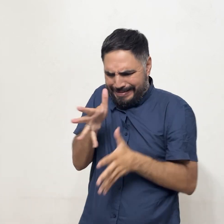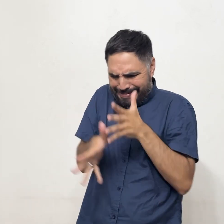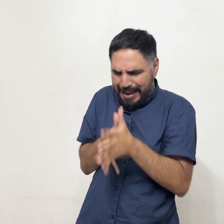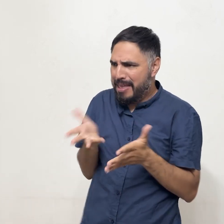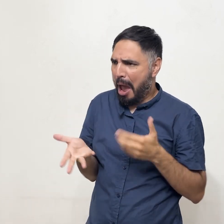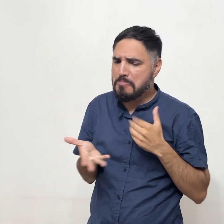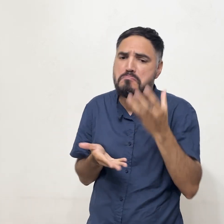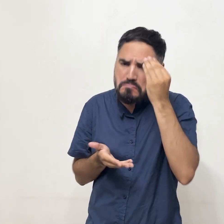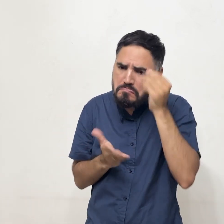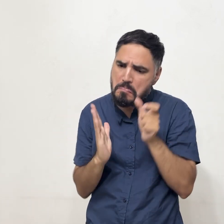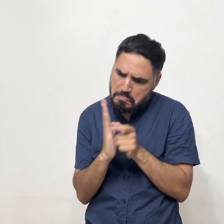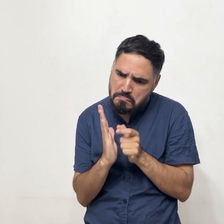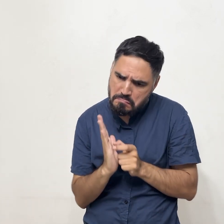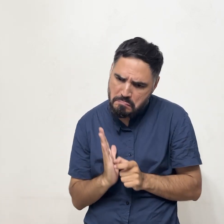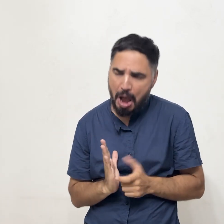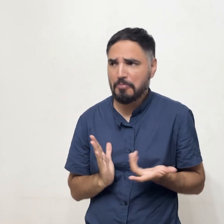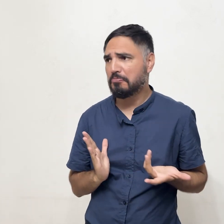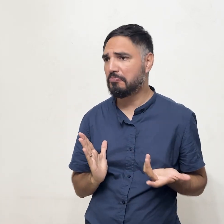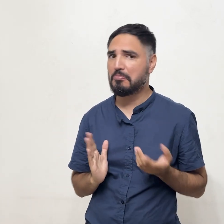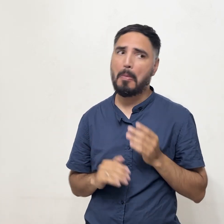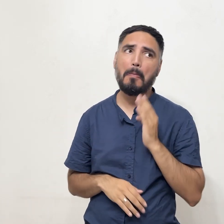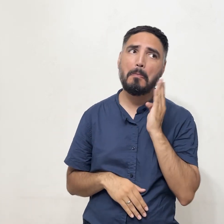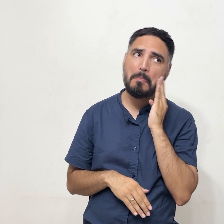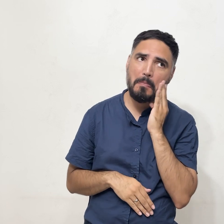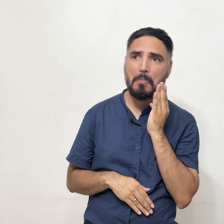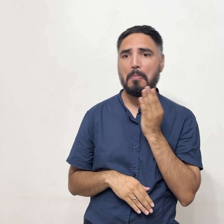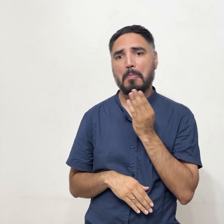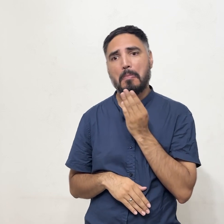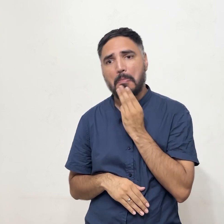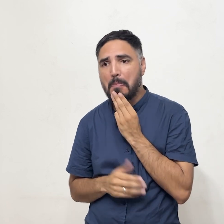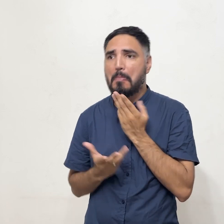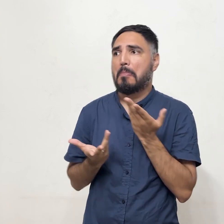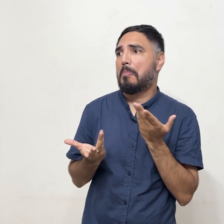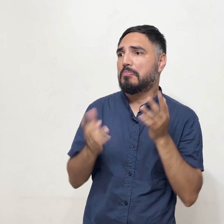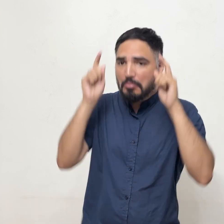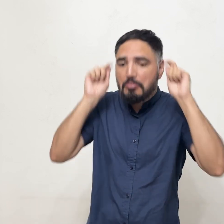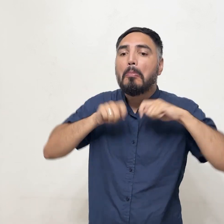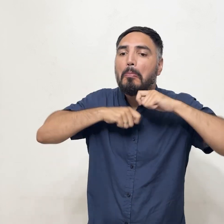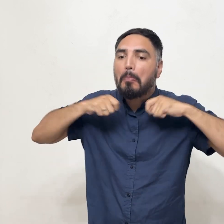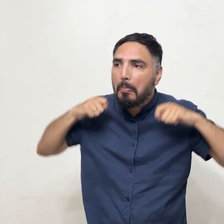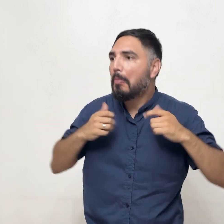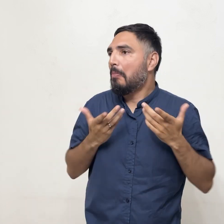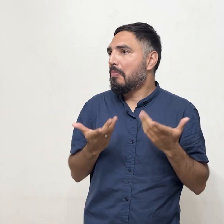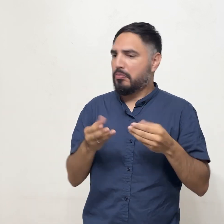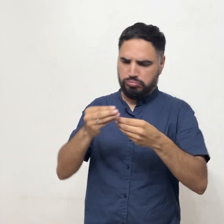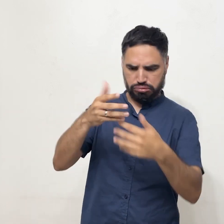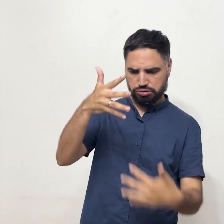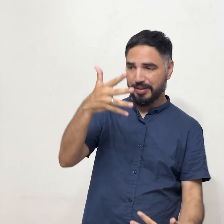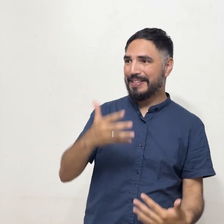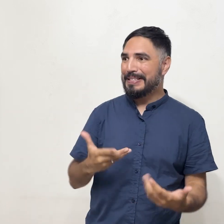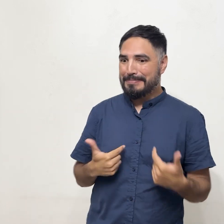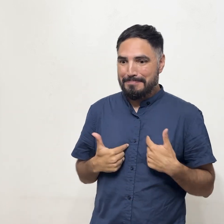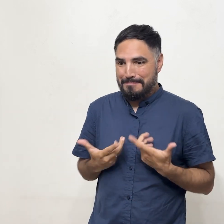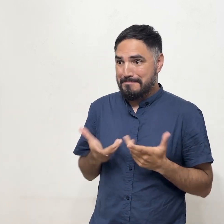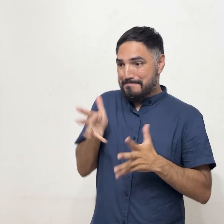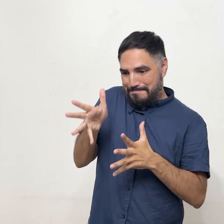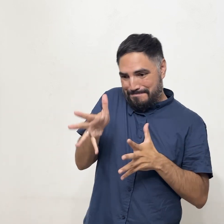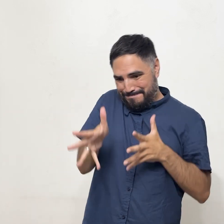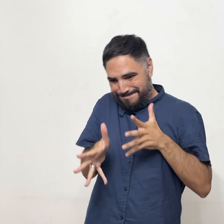recién aprendiendo cosas como, yo ya conozco varias señas, tengo vocabulario, sé cómo decir familia, mi